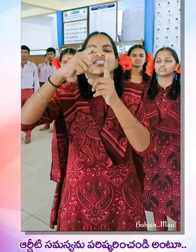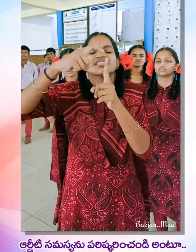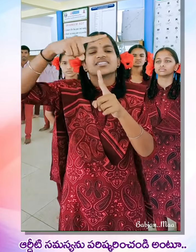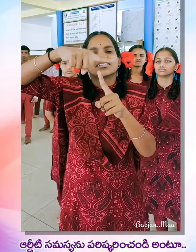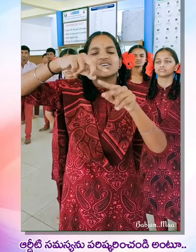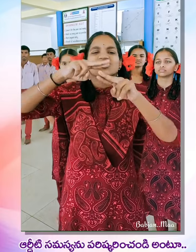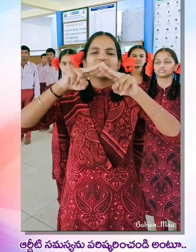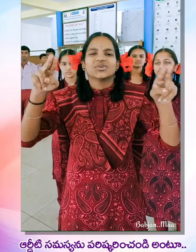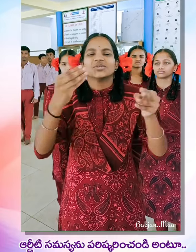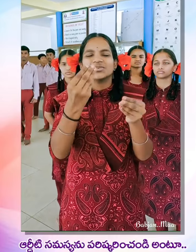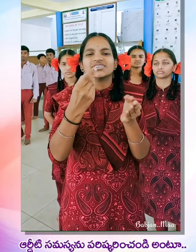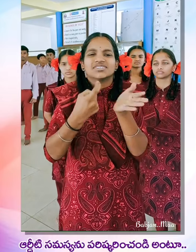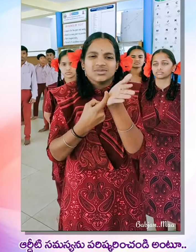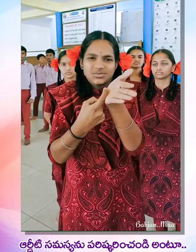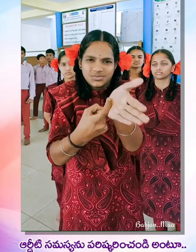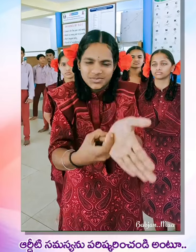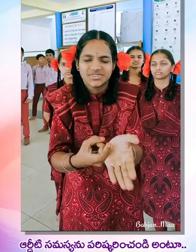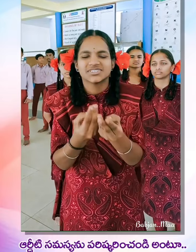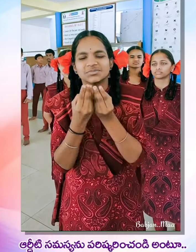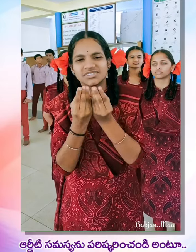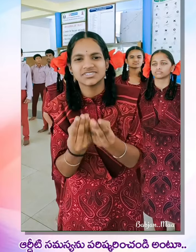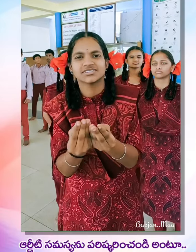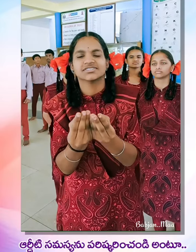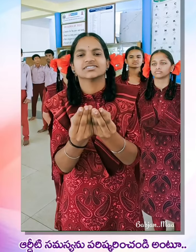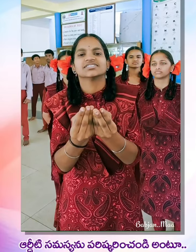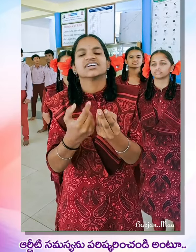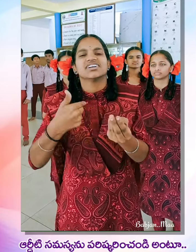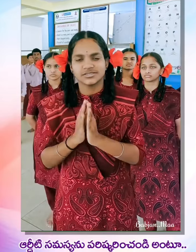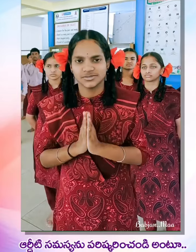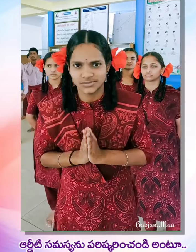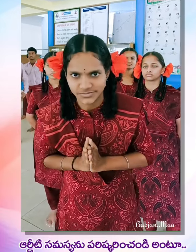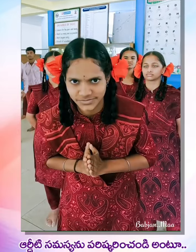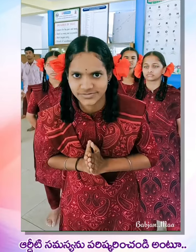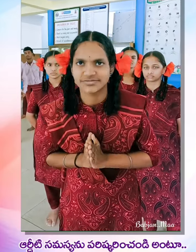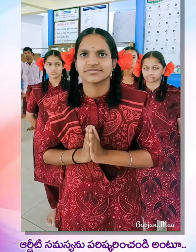త్వరగా దయచేసి మంజూరు చేయండి. మా బాధను అర్థం చేసుకోండి ప్లీజ్.